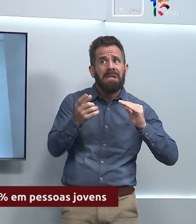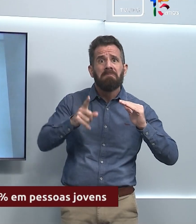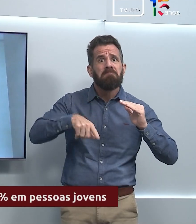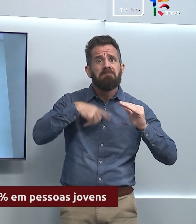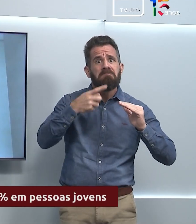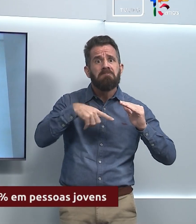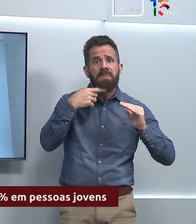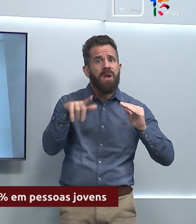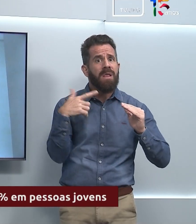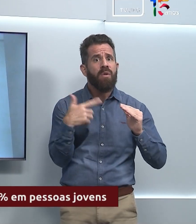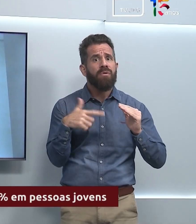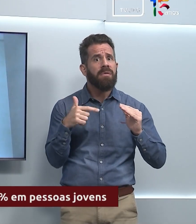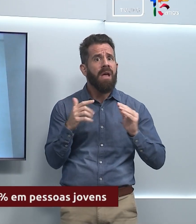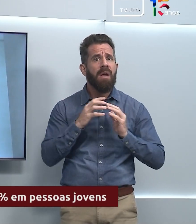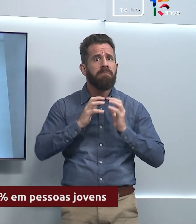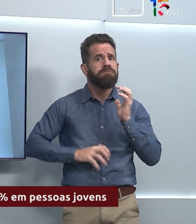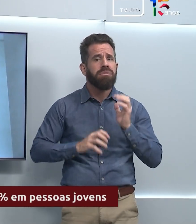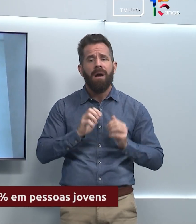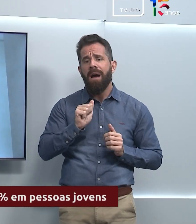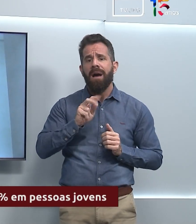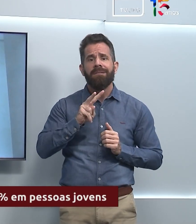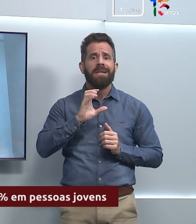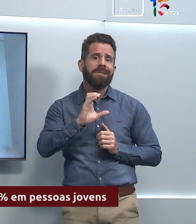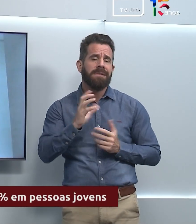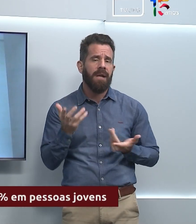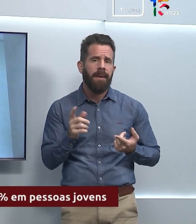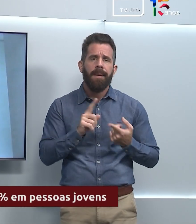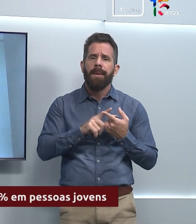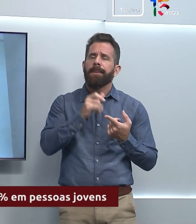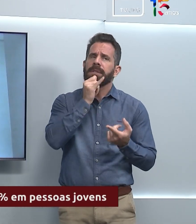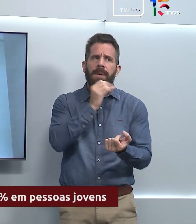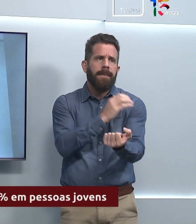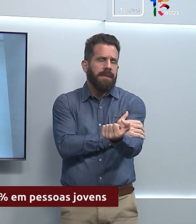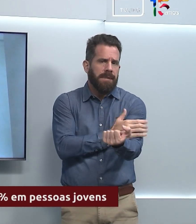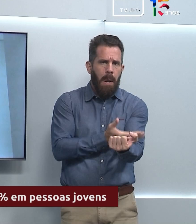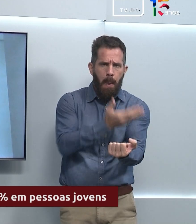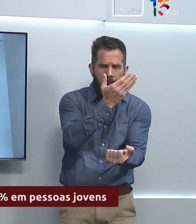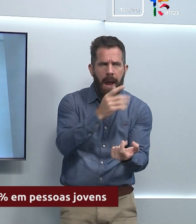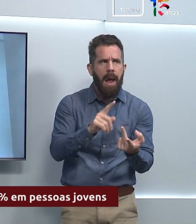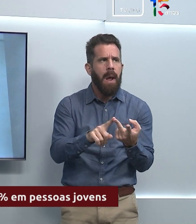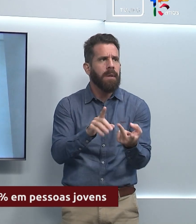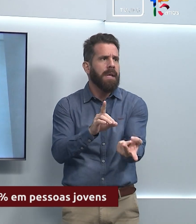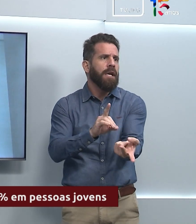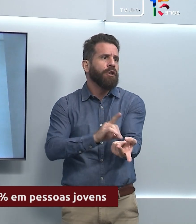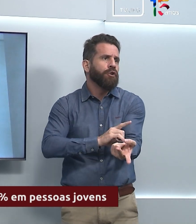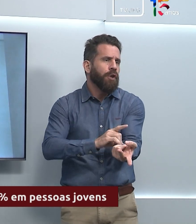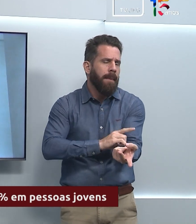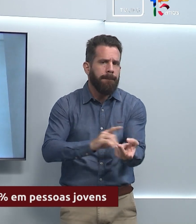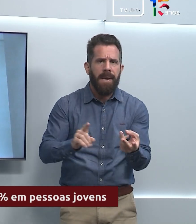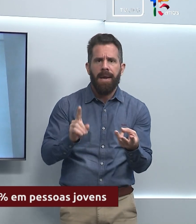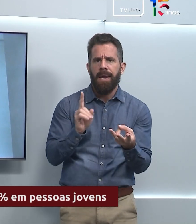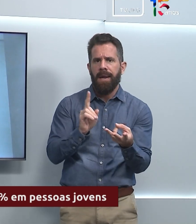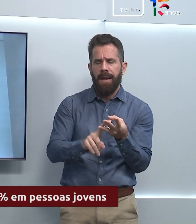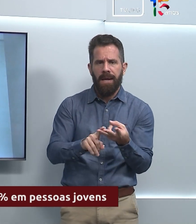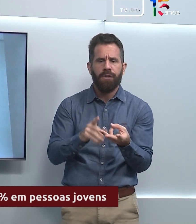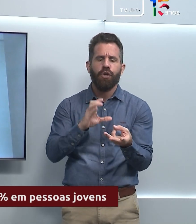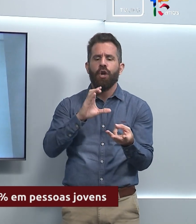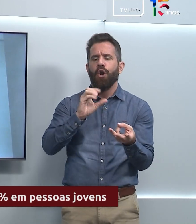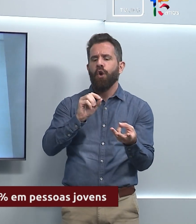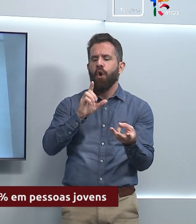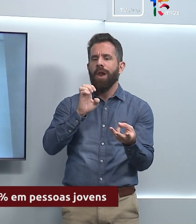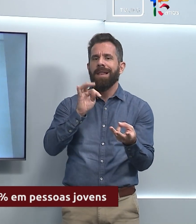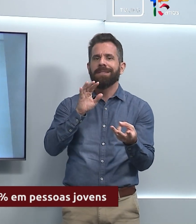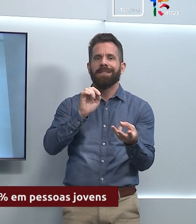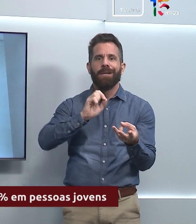de risco clássicos que a gente tem para o AVC. Pressão alta, diabetes, colesterol alto, obesidade.